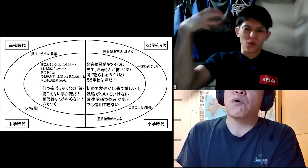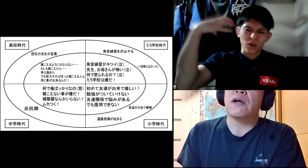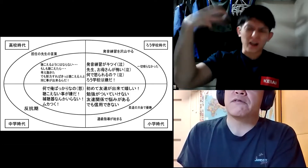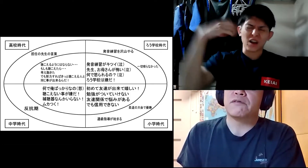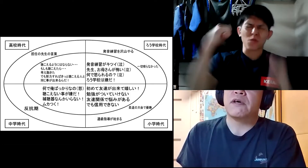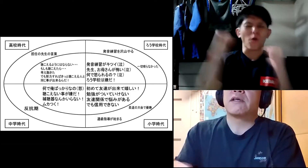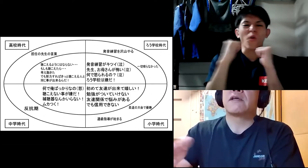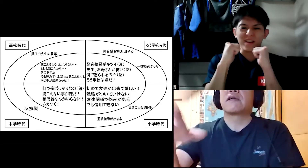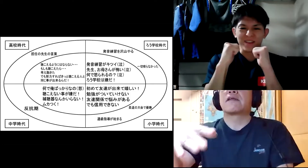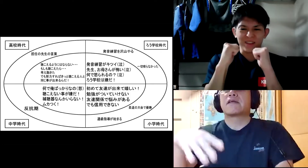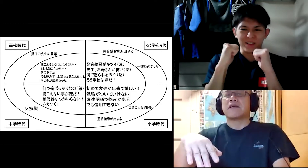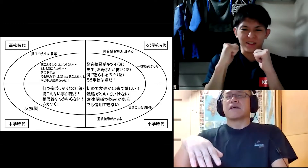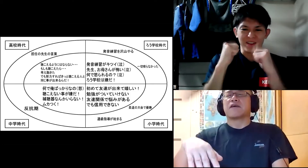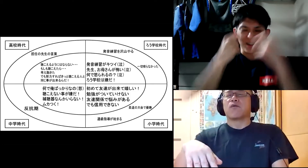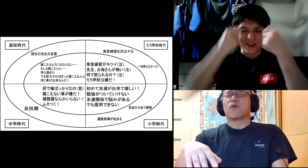怒られる。